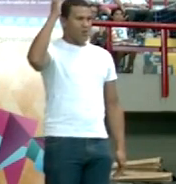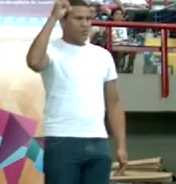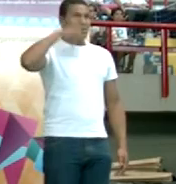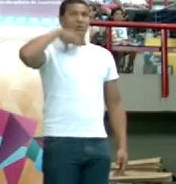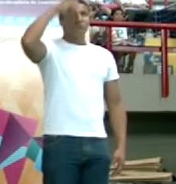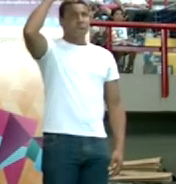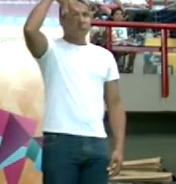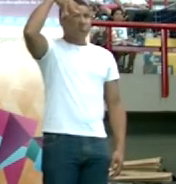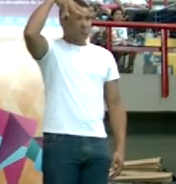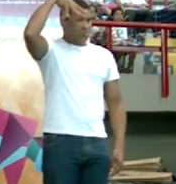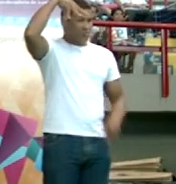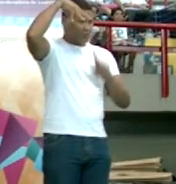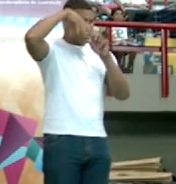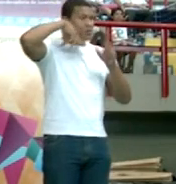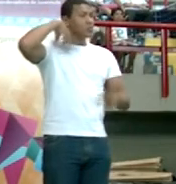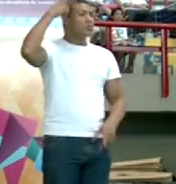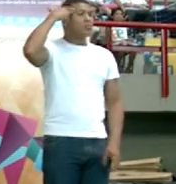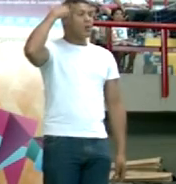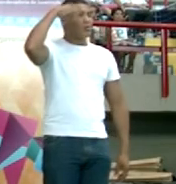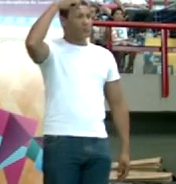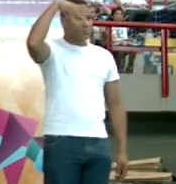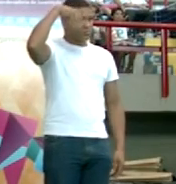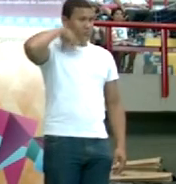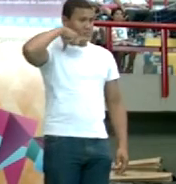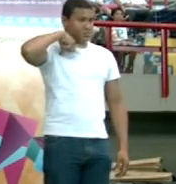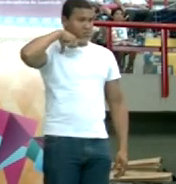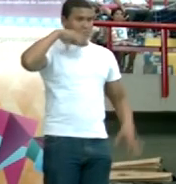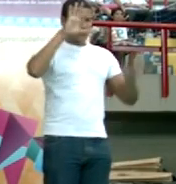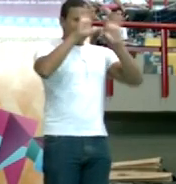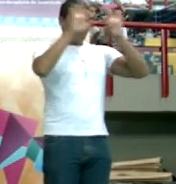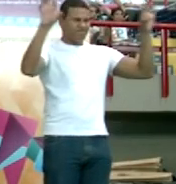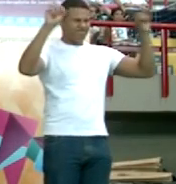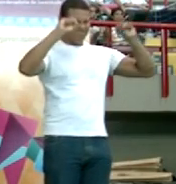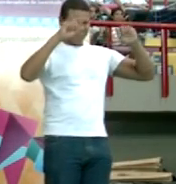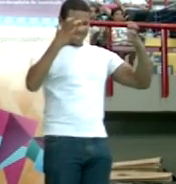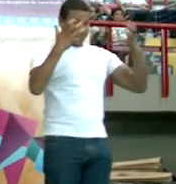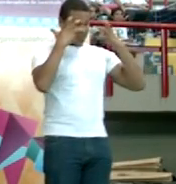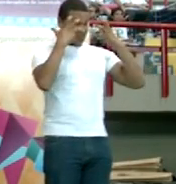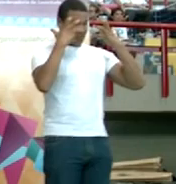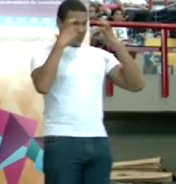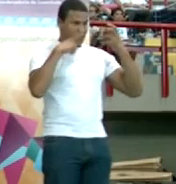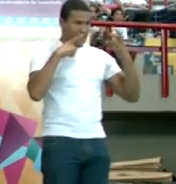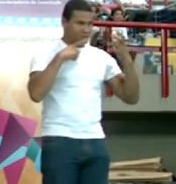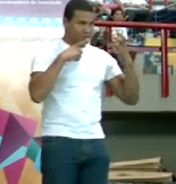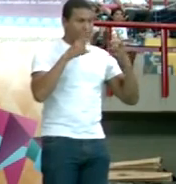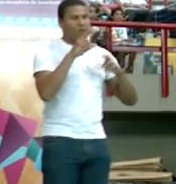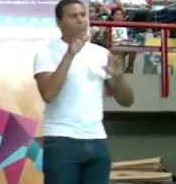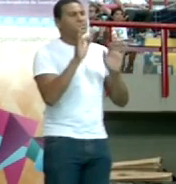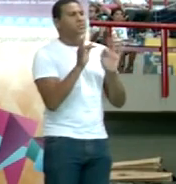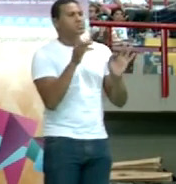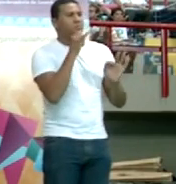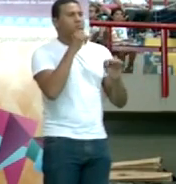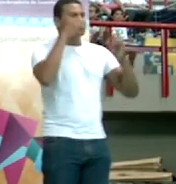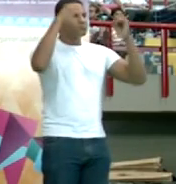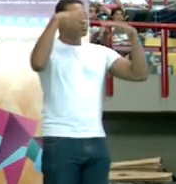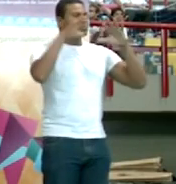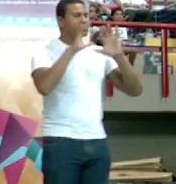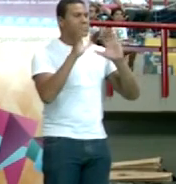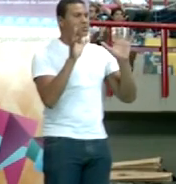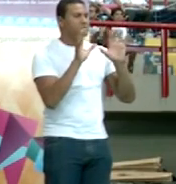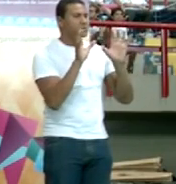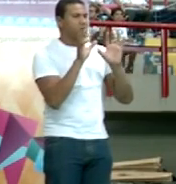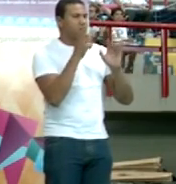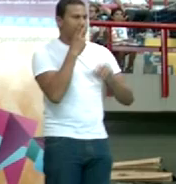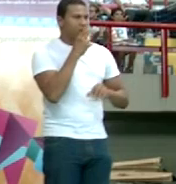energia? Depende, professor. Lâmpada incandescente? Lâmpada fluorescente? Então o que é que tem